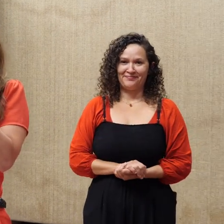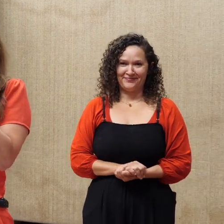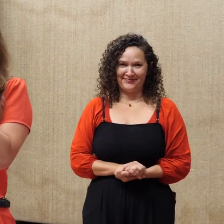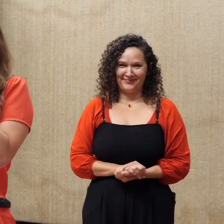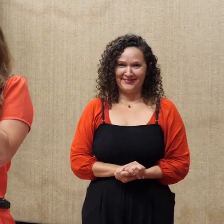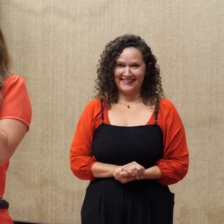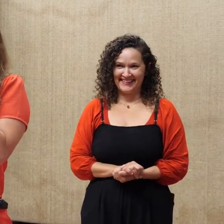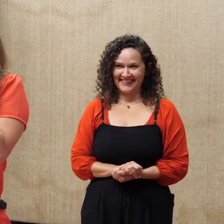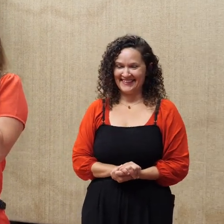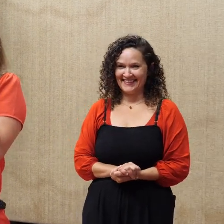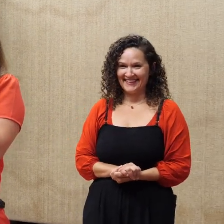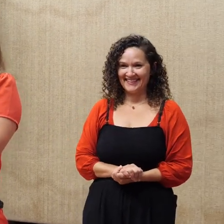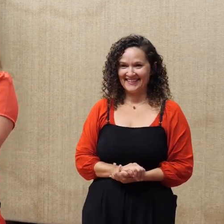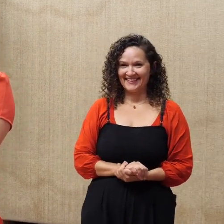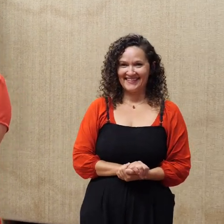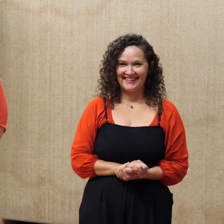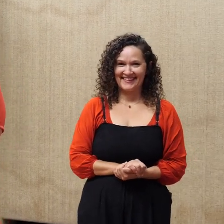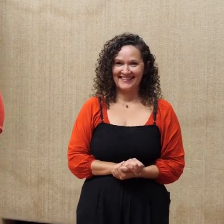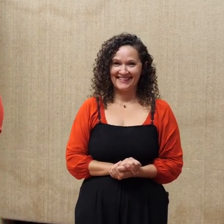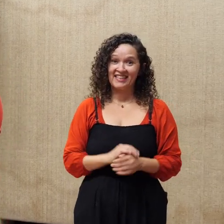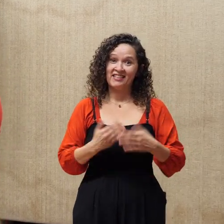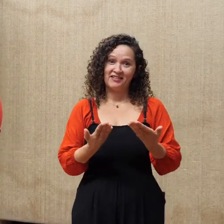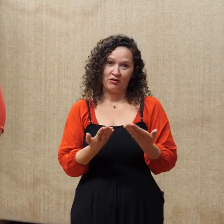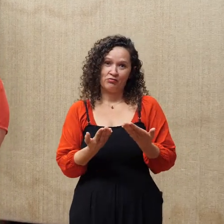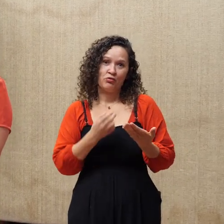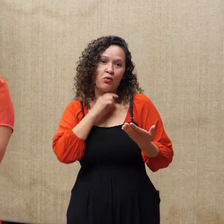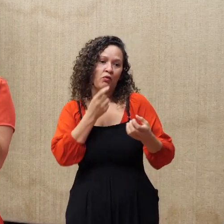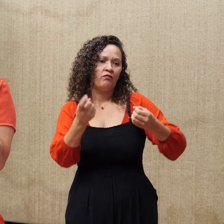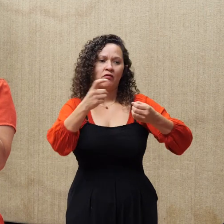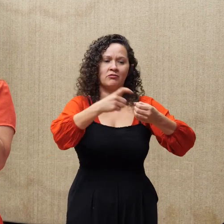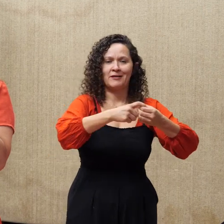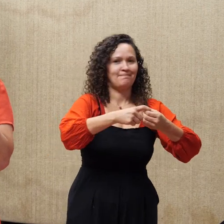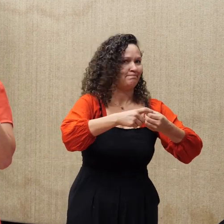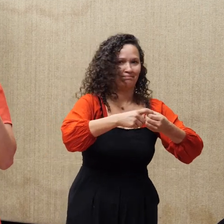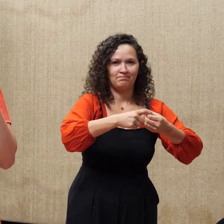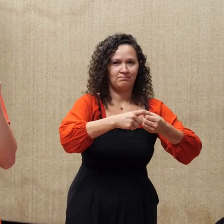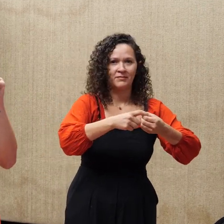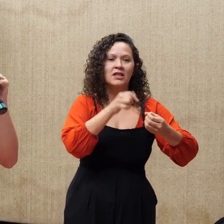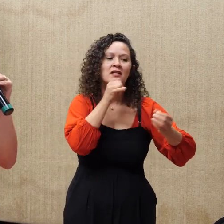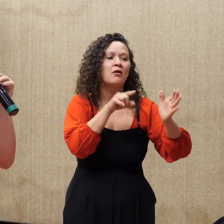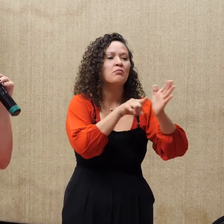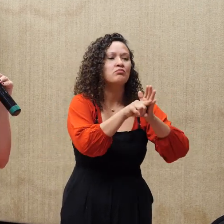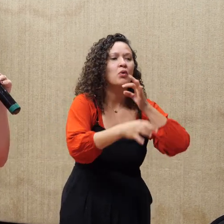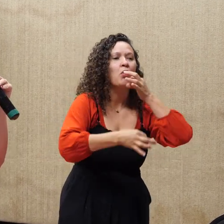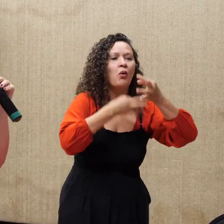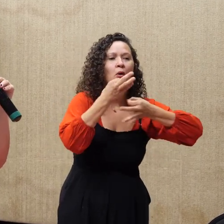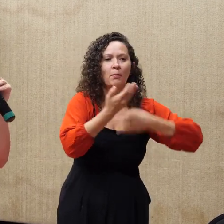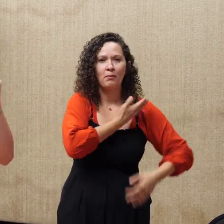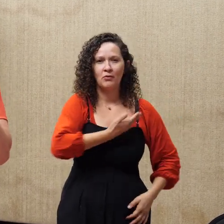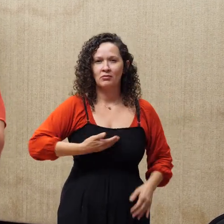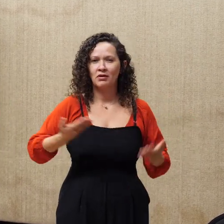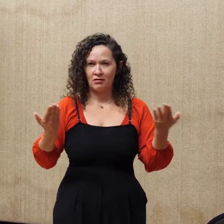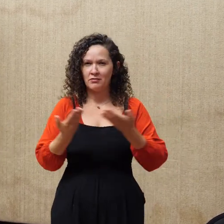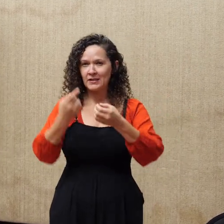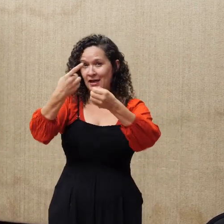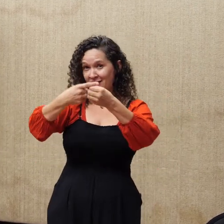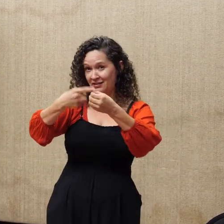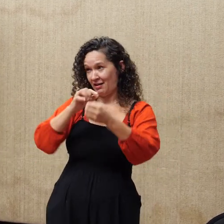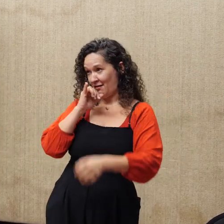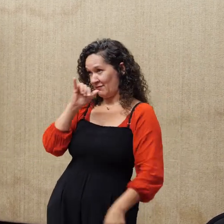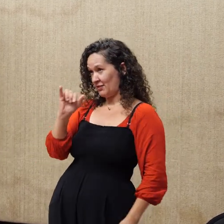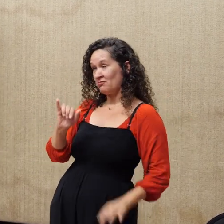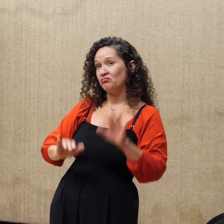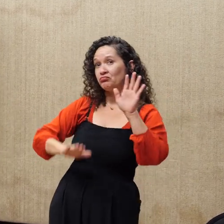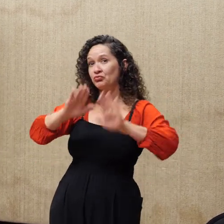disseram, é um caminho sem volta. Tá certo? Porque se você for fazer uma pesquisa de opinião pública hoje, a cidade vai falar